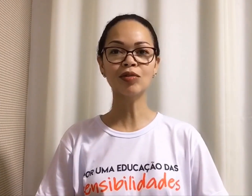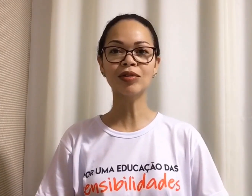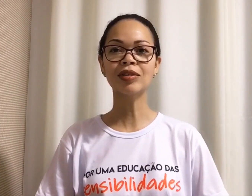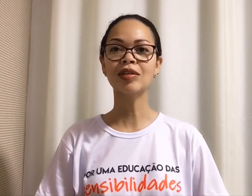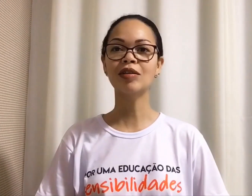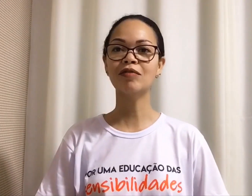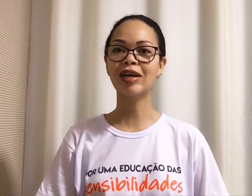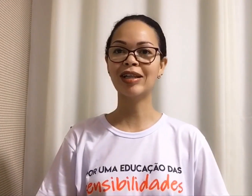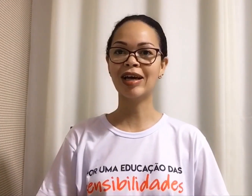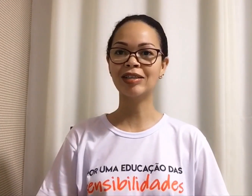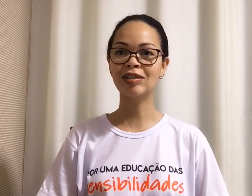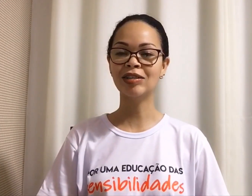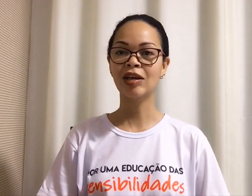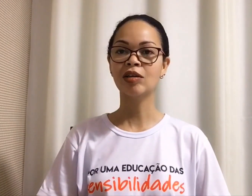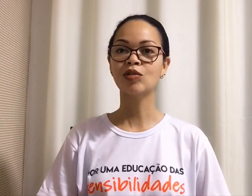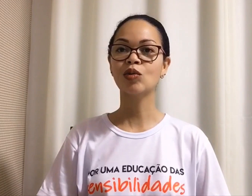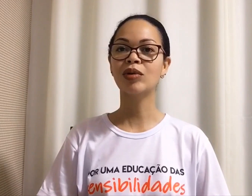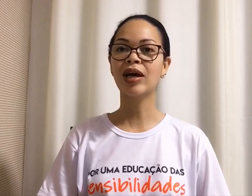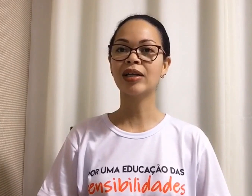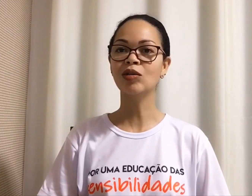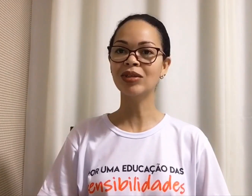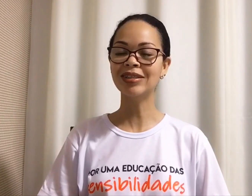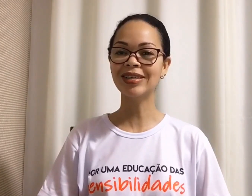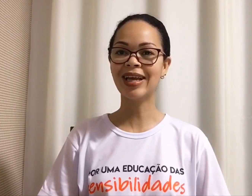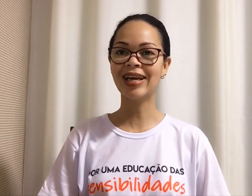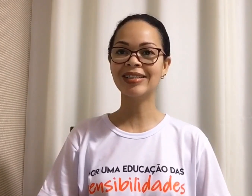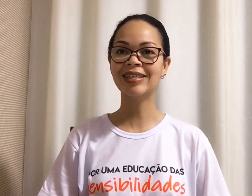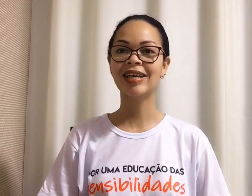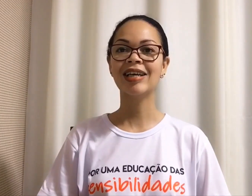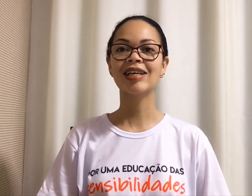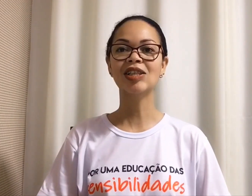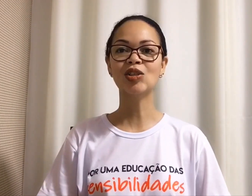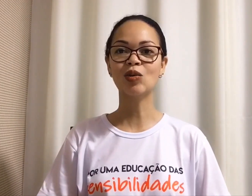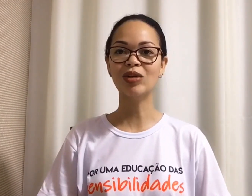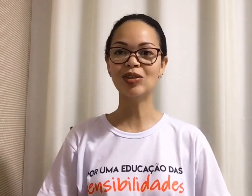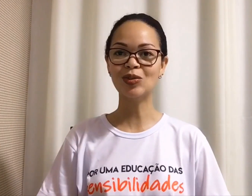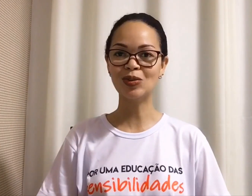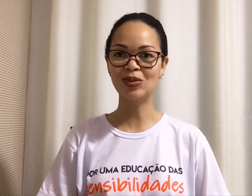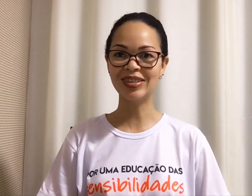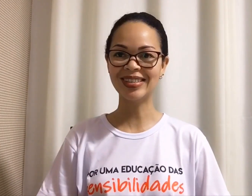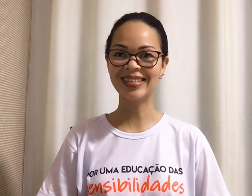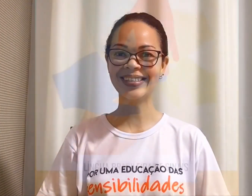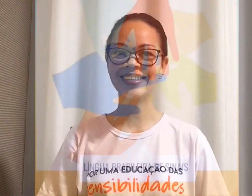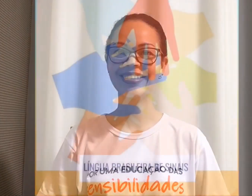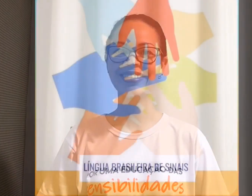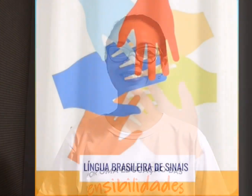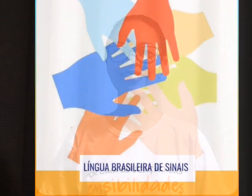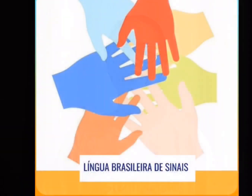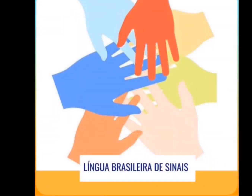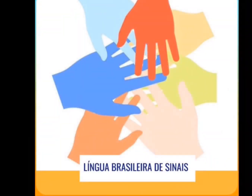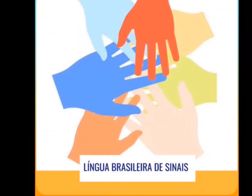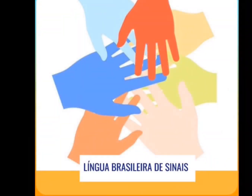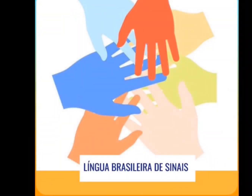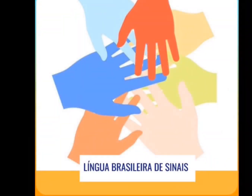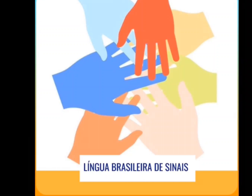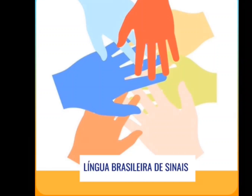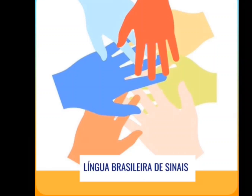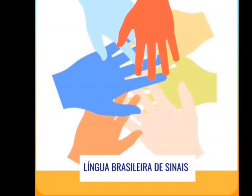mitos e verdades sobre a língua de sinais e sobre surdos. A história da educação